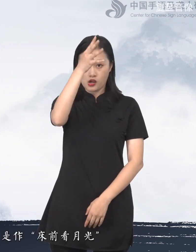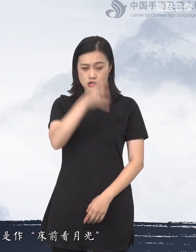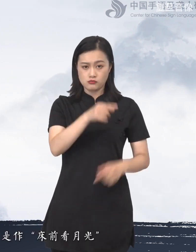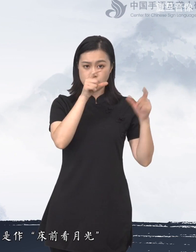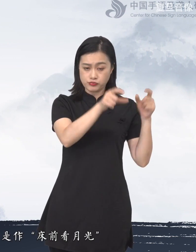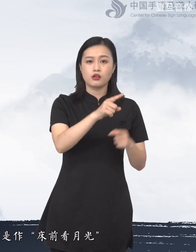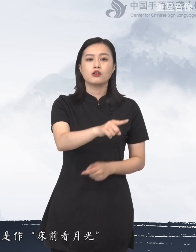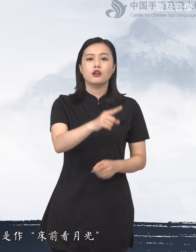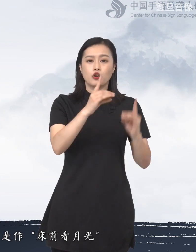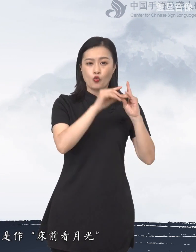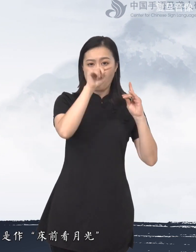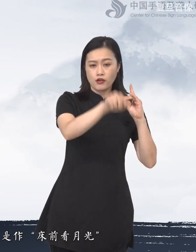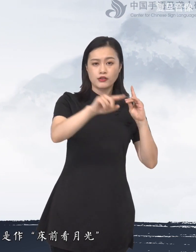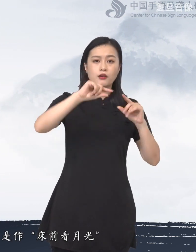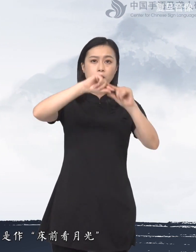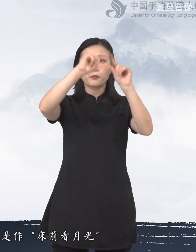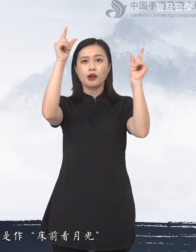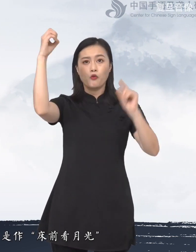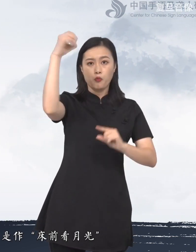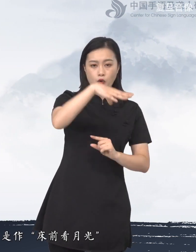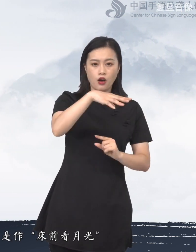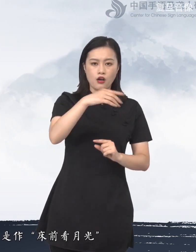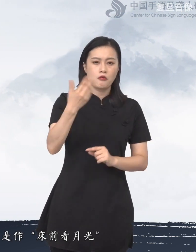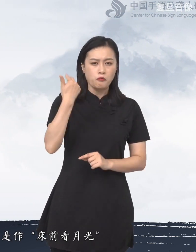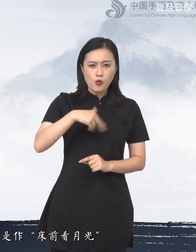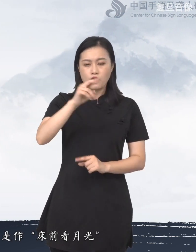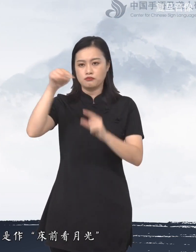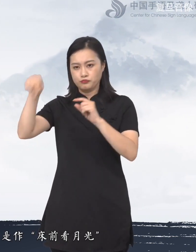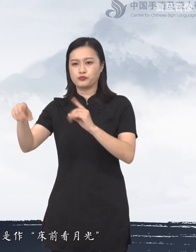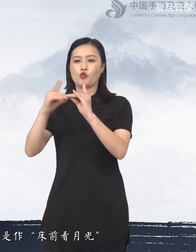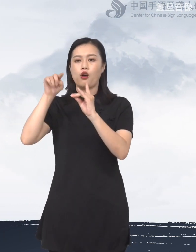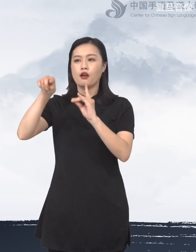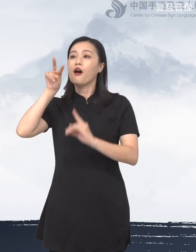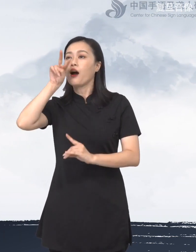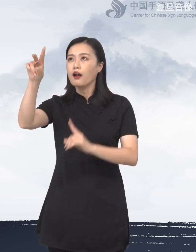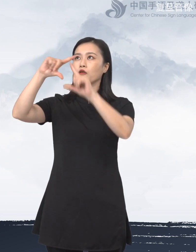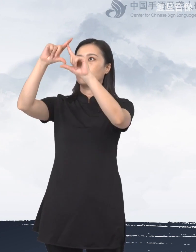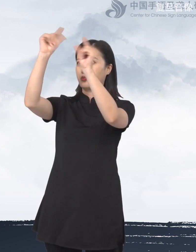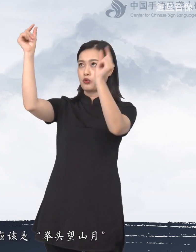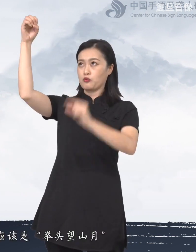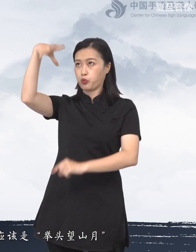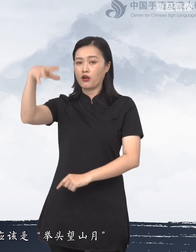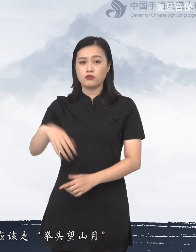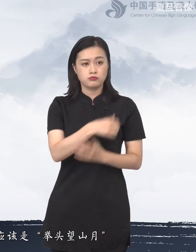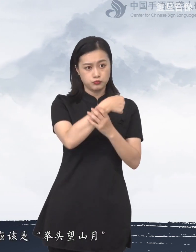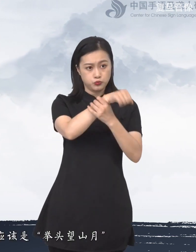“床前明月光”是作“床前看月光”，“举头望明